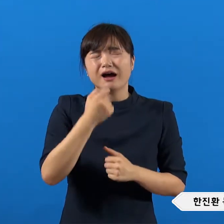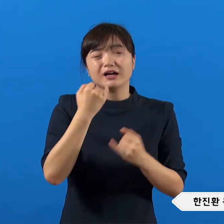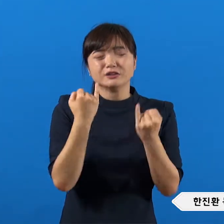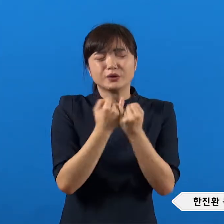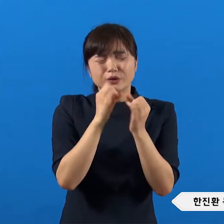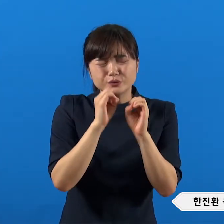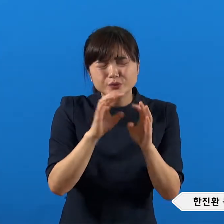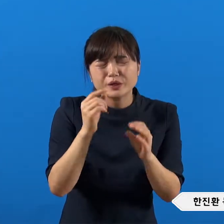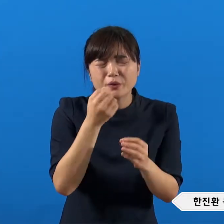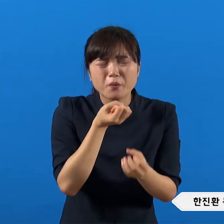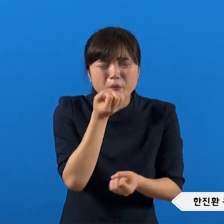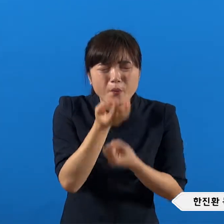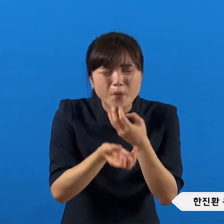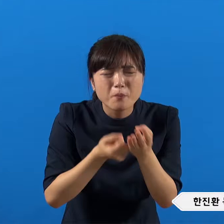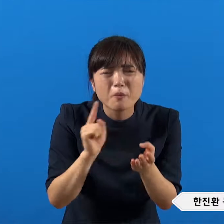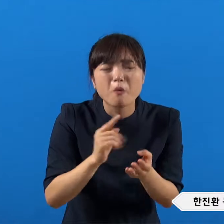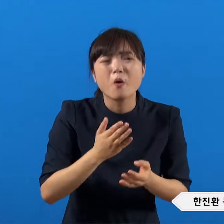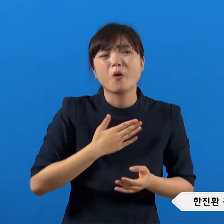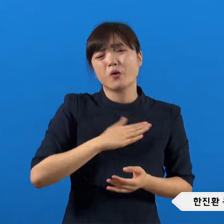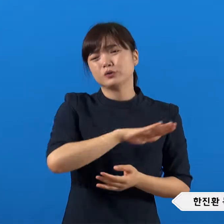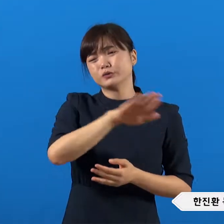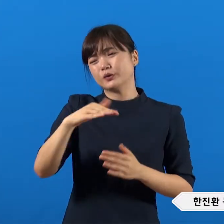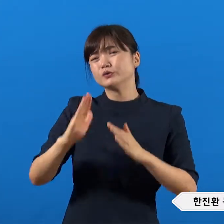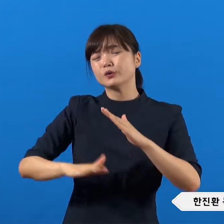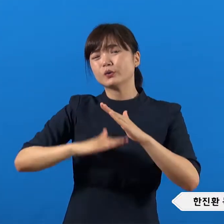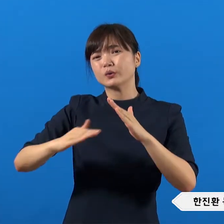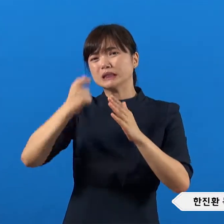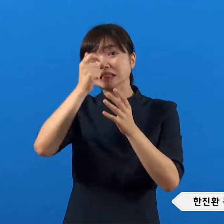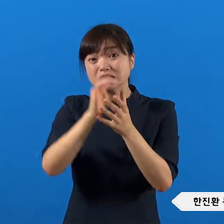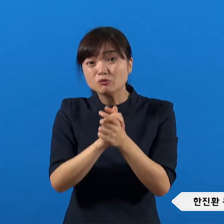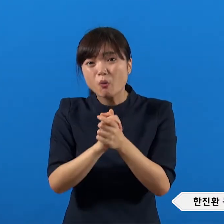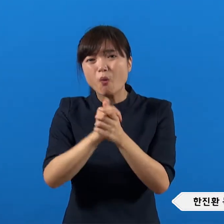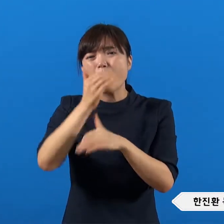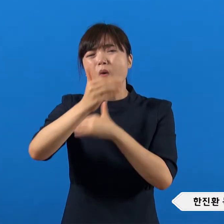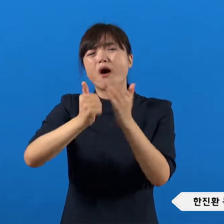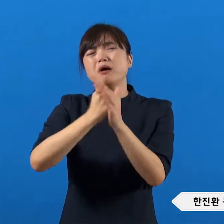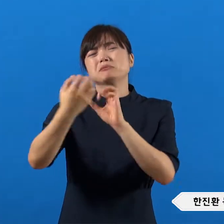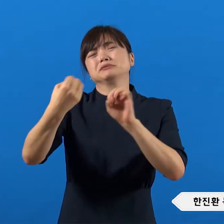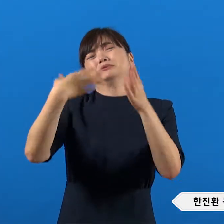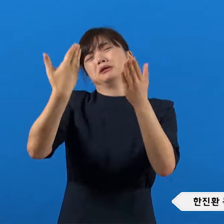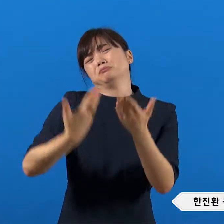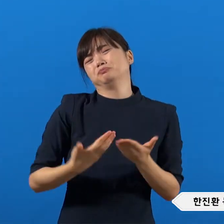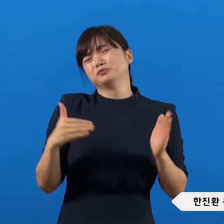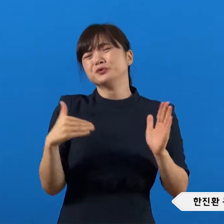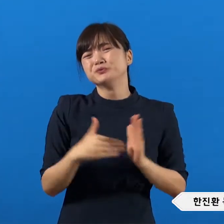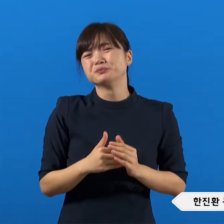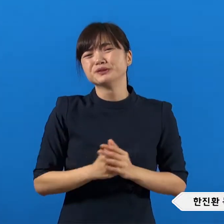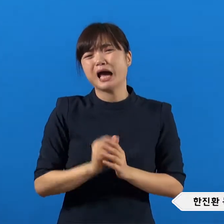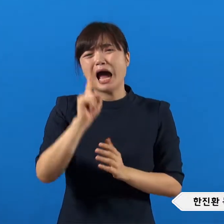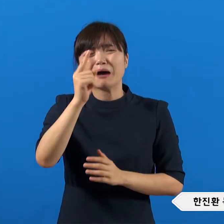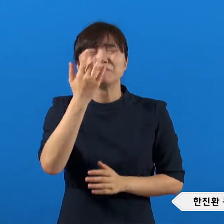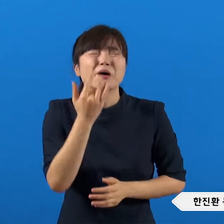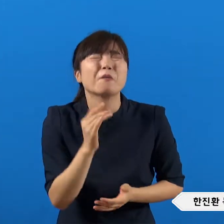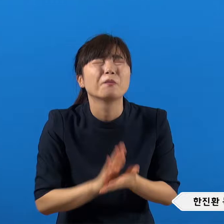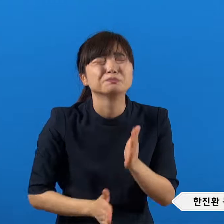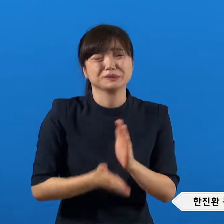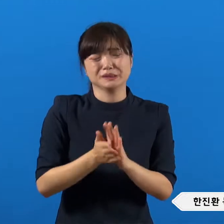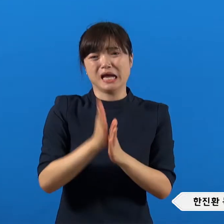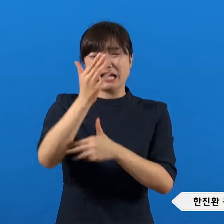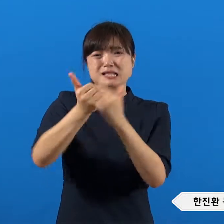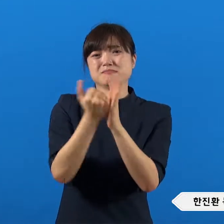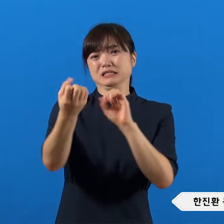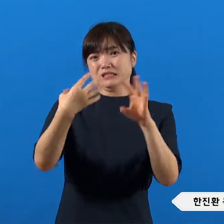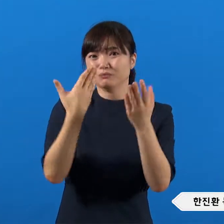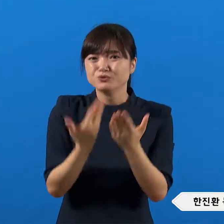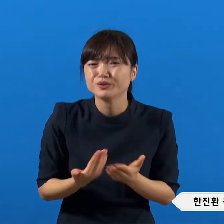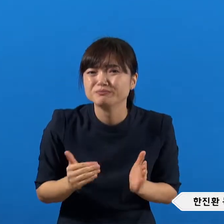이렇게 고백했습니다. 저와 우리 성도들이 기도한 것은 다 응답받았습니다. 하나도 빠짐없이 다